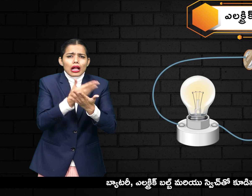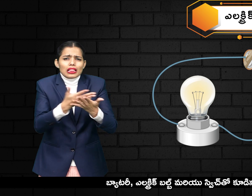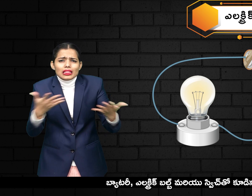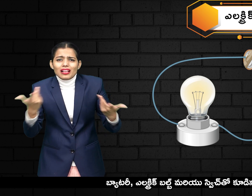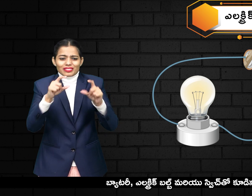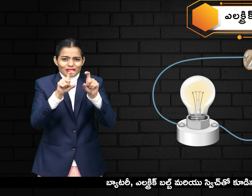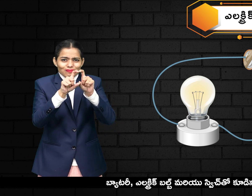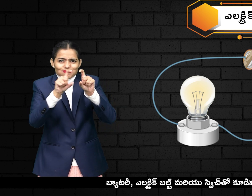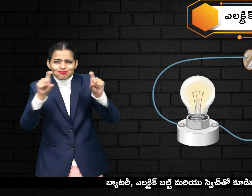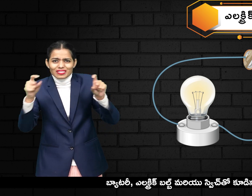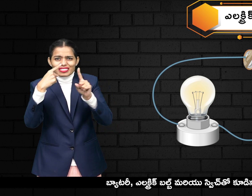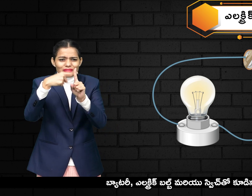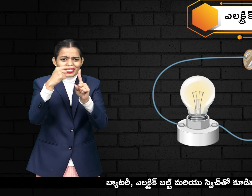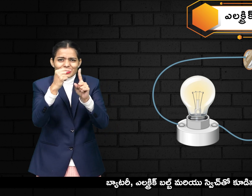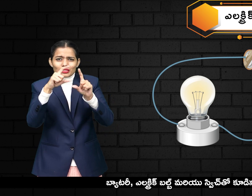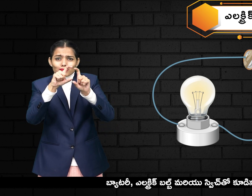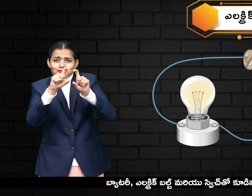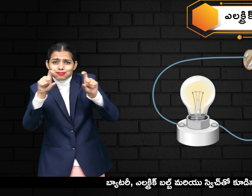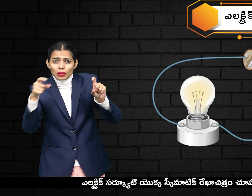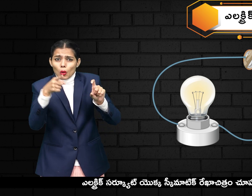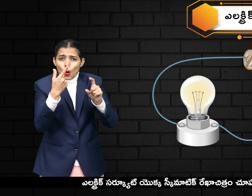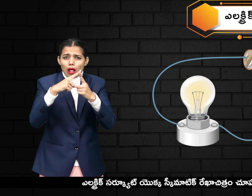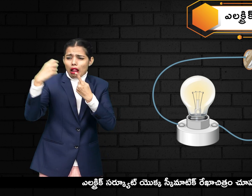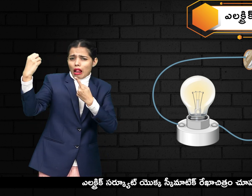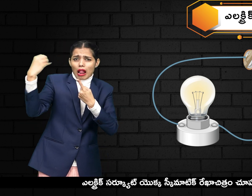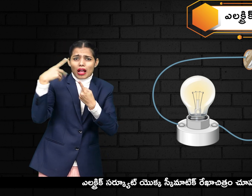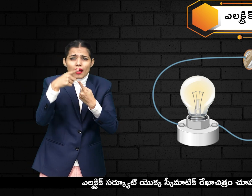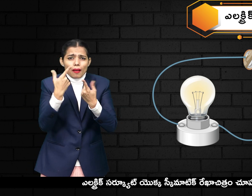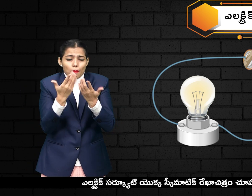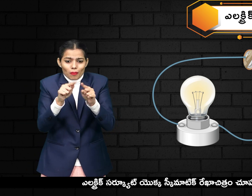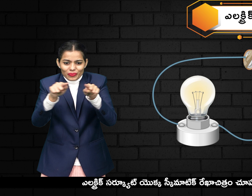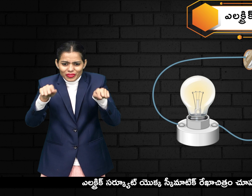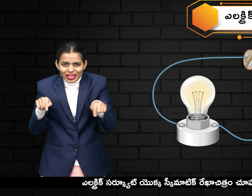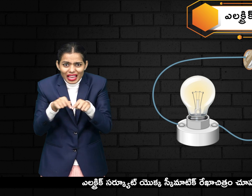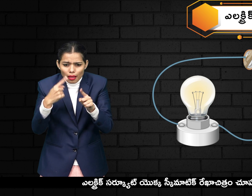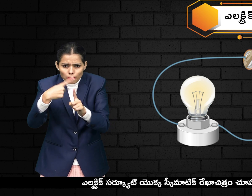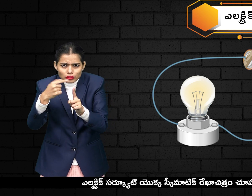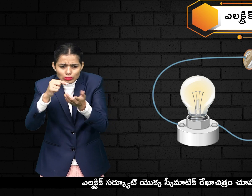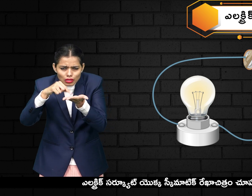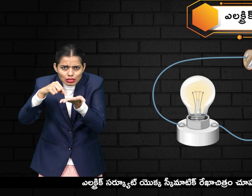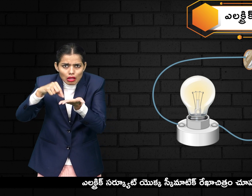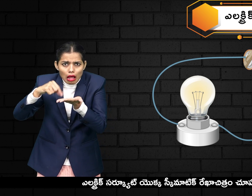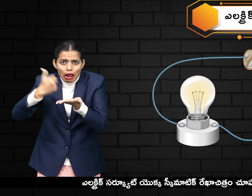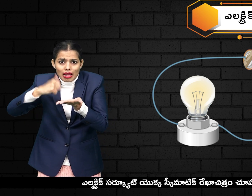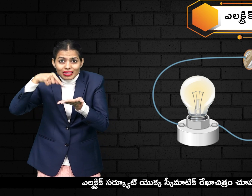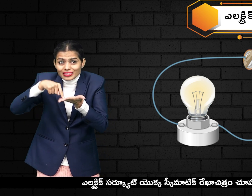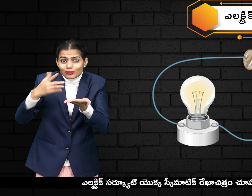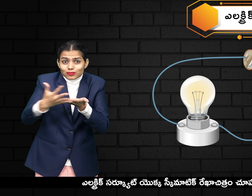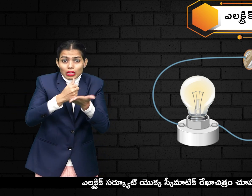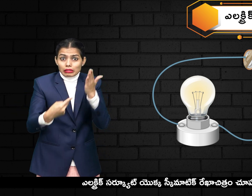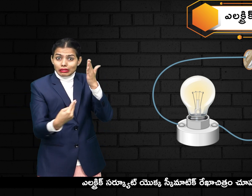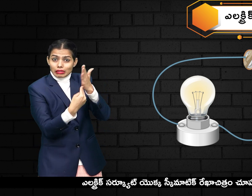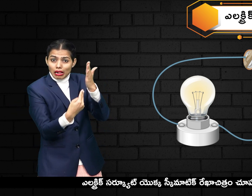బ్యాటరీ ఎలక్ట్రికల్ బల్బ్ మరియు స్విచ్తో కూడిన ఎలక్ట్రిక్ సర్క్యూట్ యొక్క స్కీమాటిక్ రేఖాచిత్రం చూపబడింది.